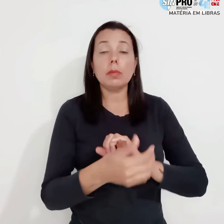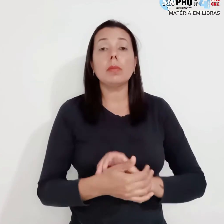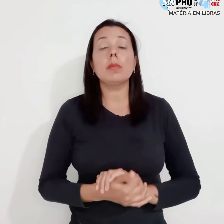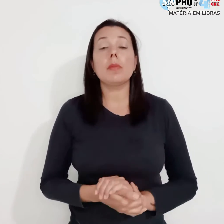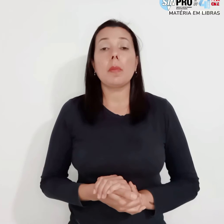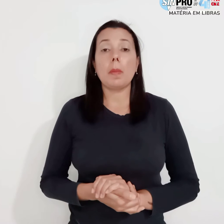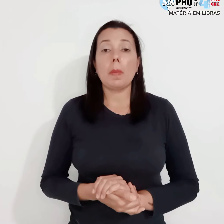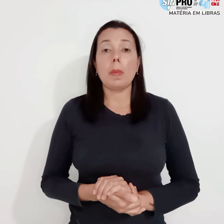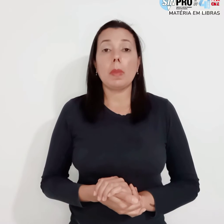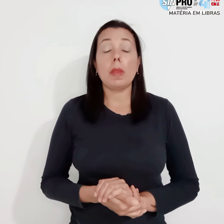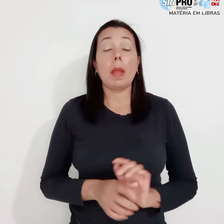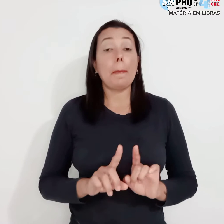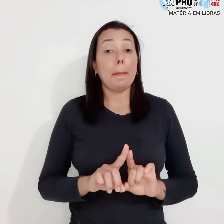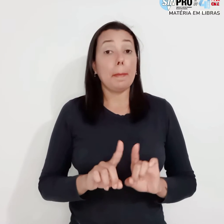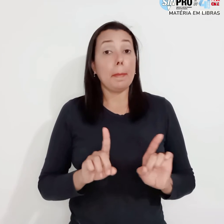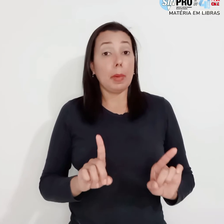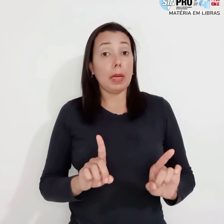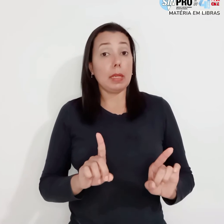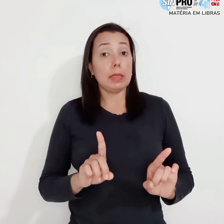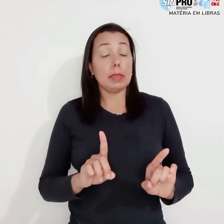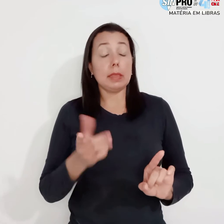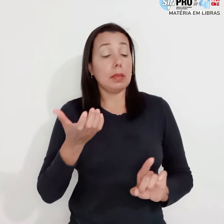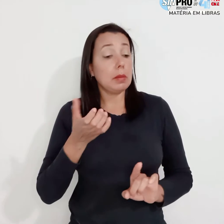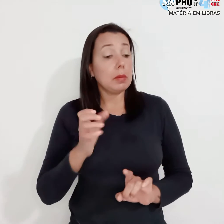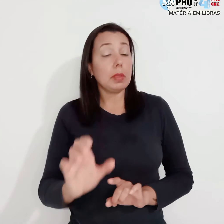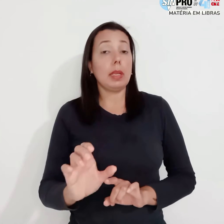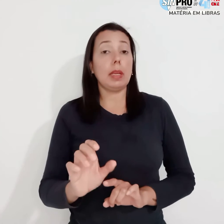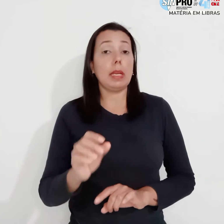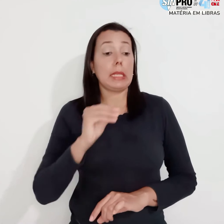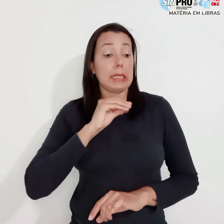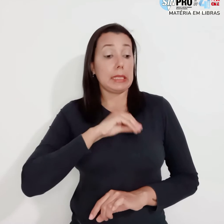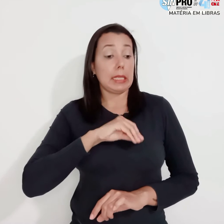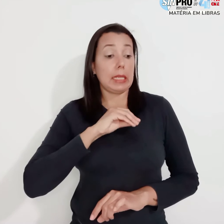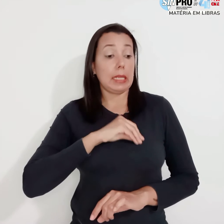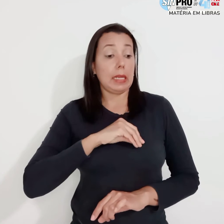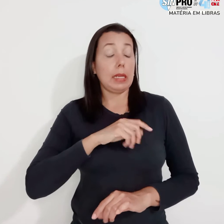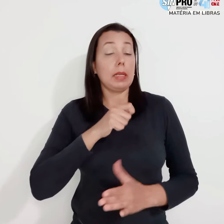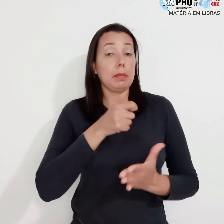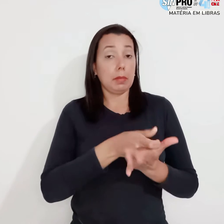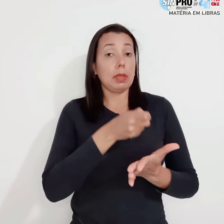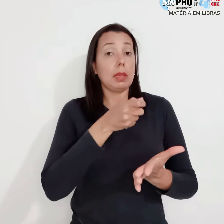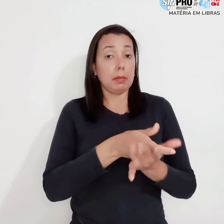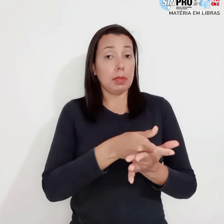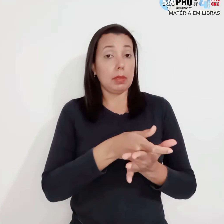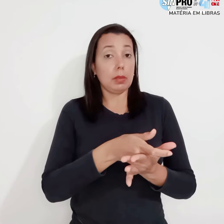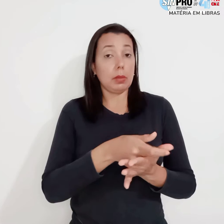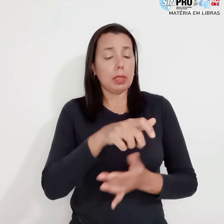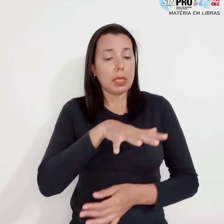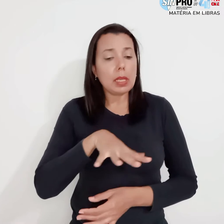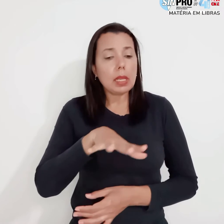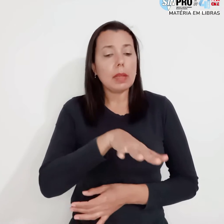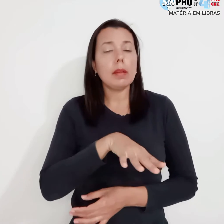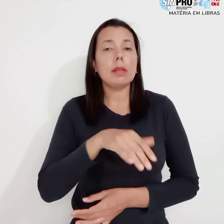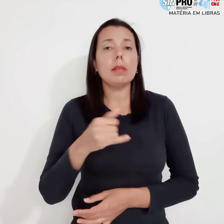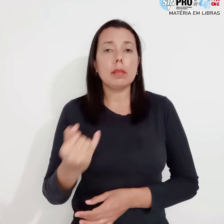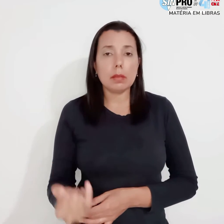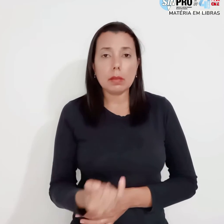de Covid-19, mas rejeitando que salários e investimentos em áreas